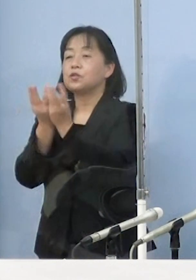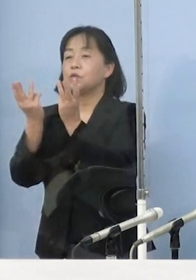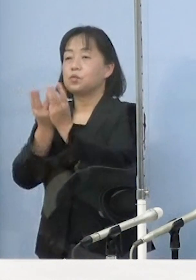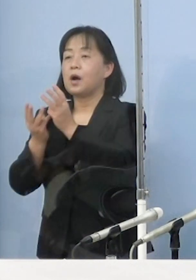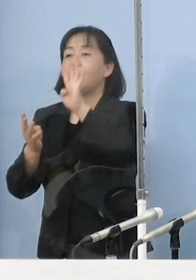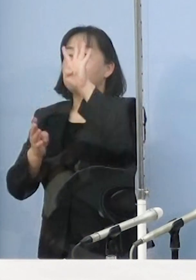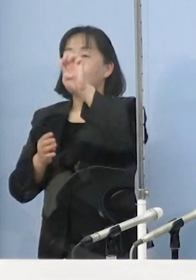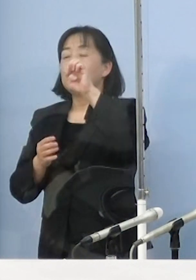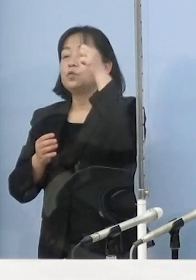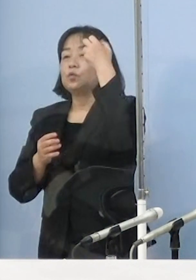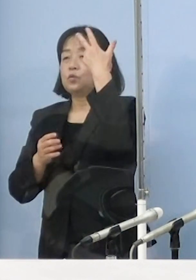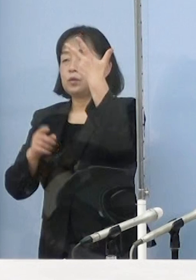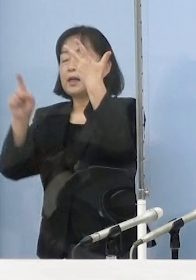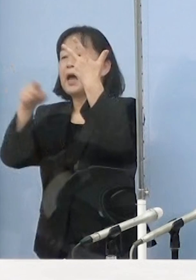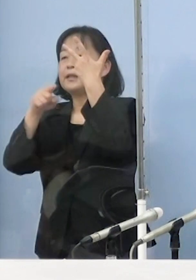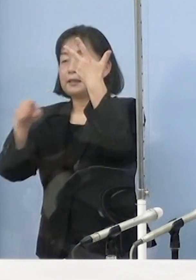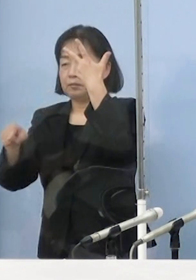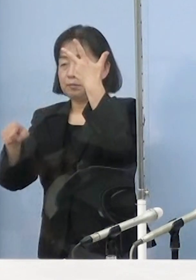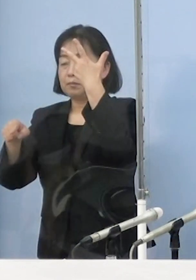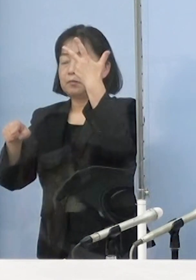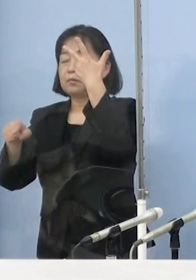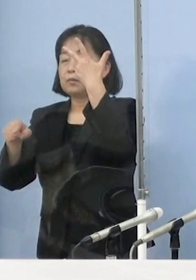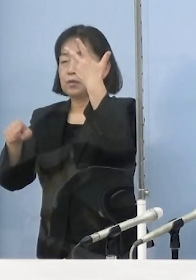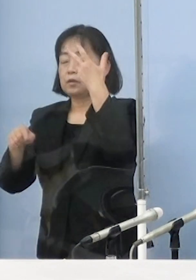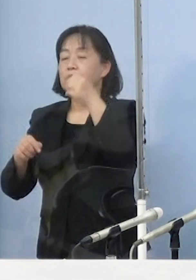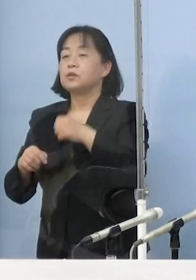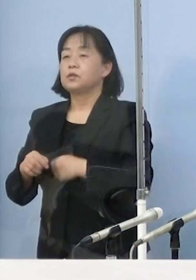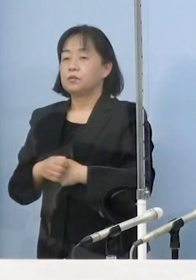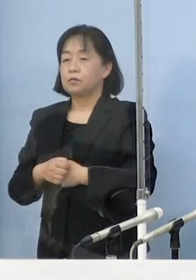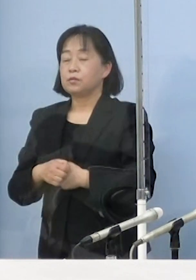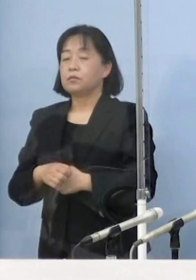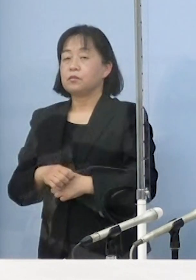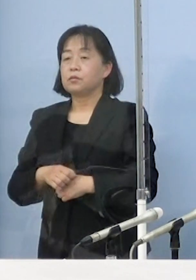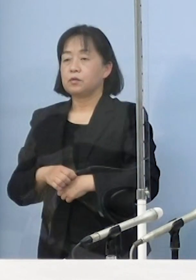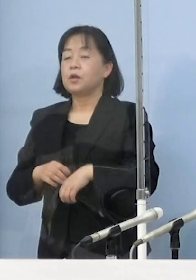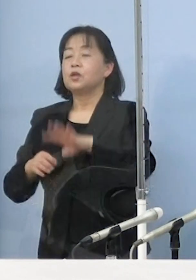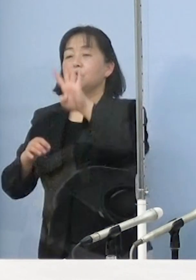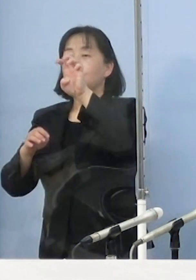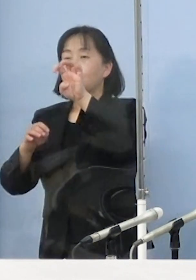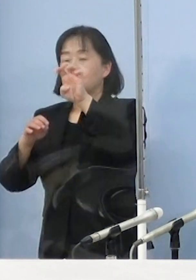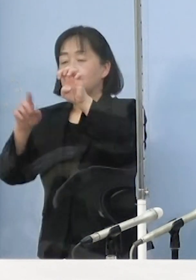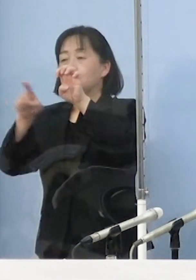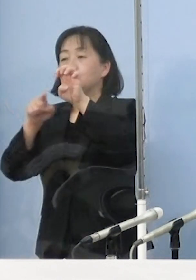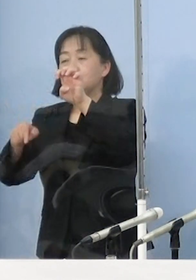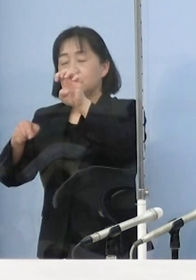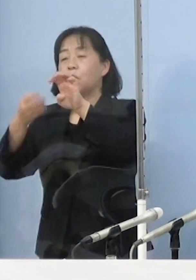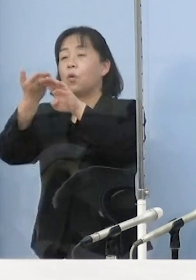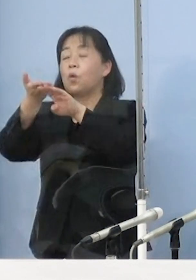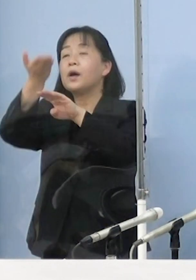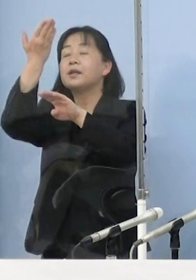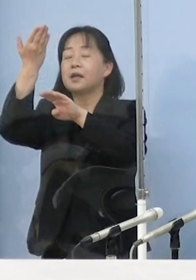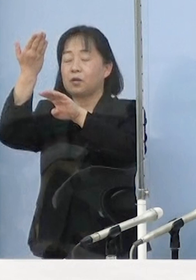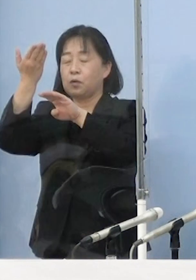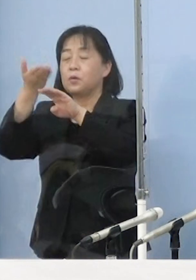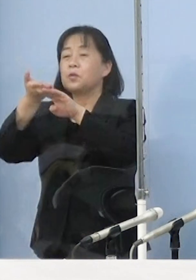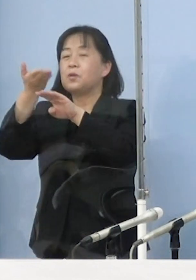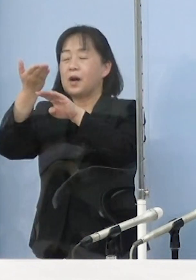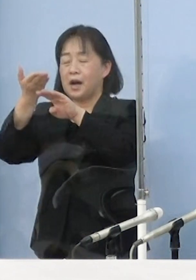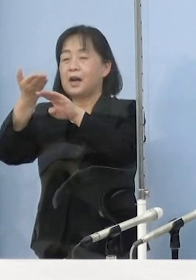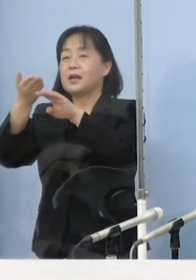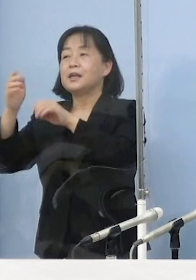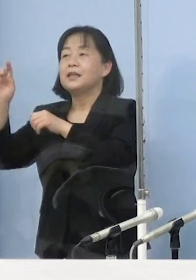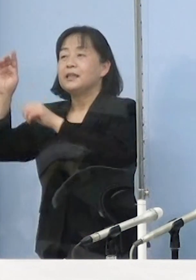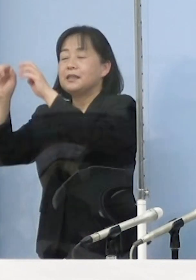47名となります。40人台となったのは4月の1日以来